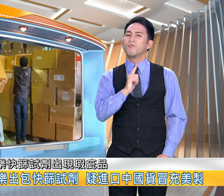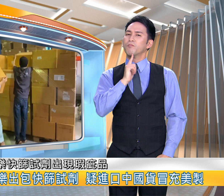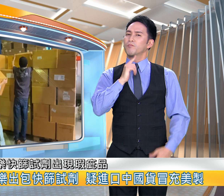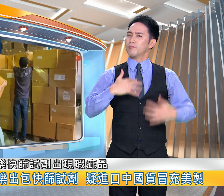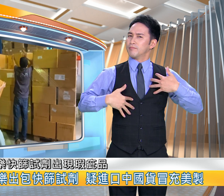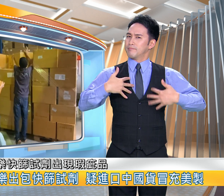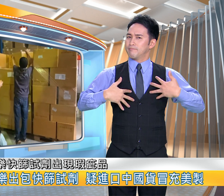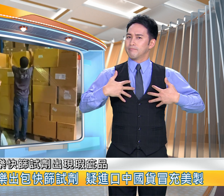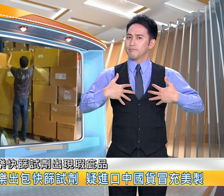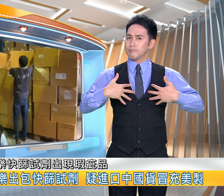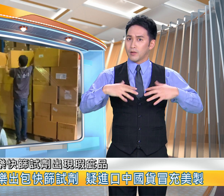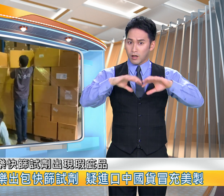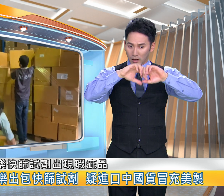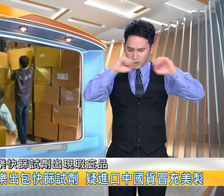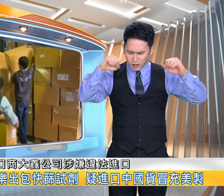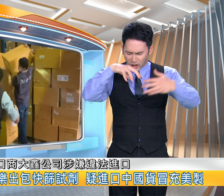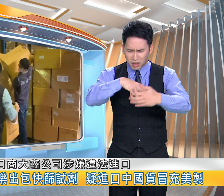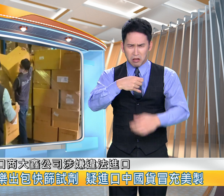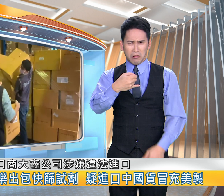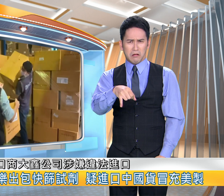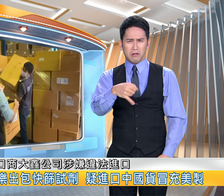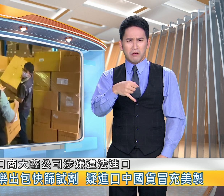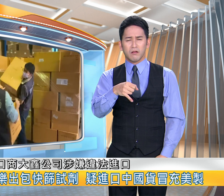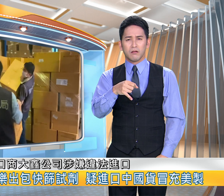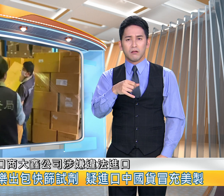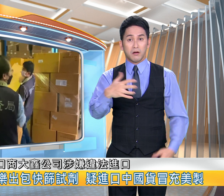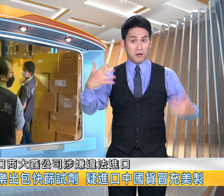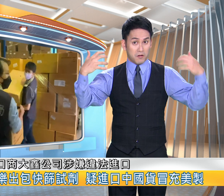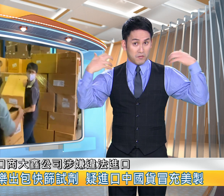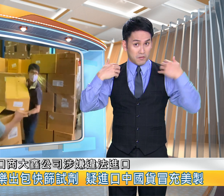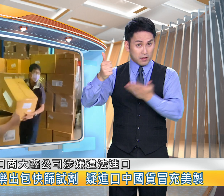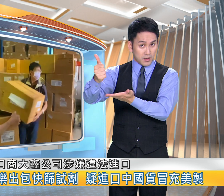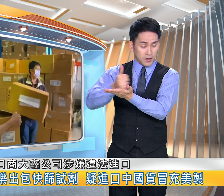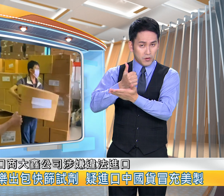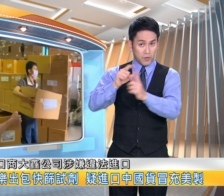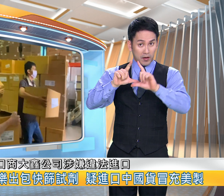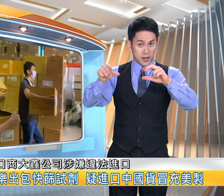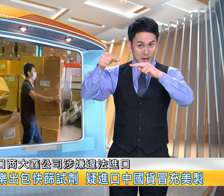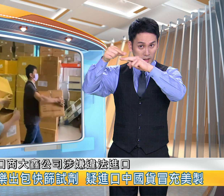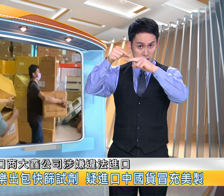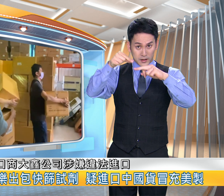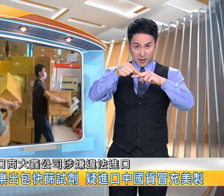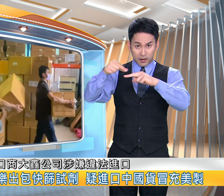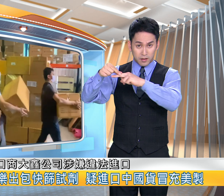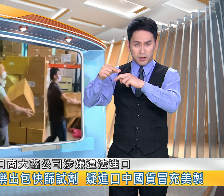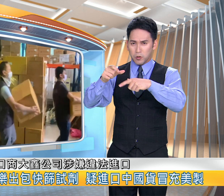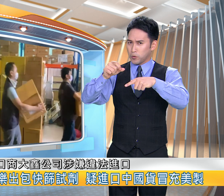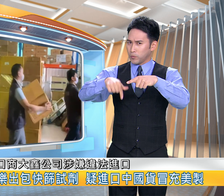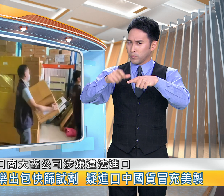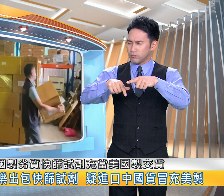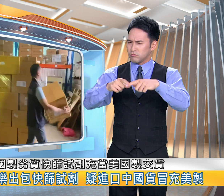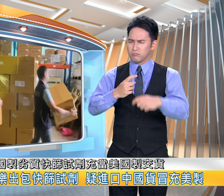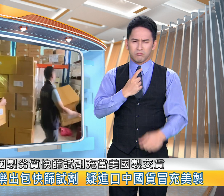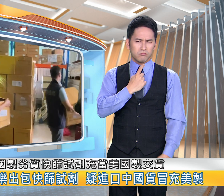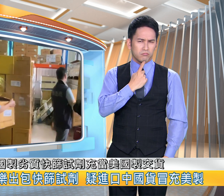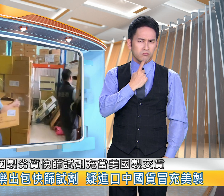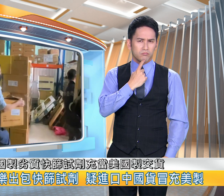现了瑕疵品，而进口商大兴公司 涉嫌违法进口中国制劣